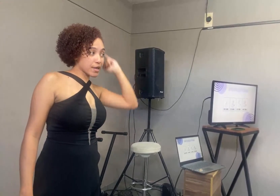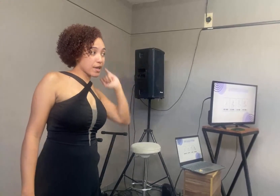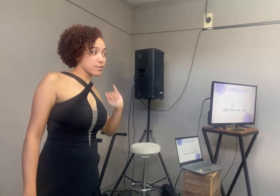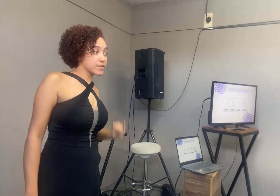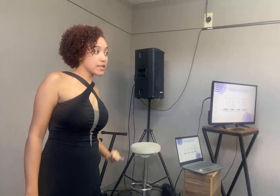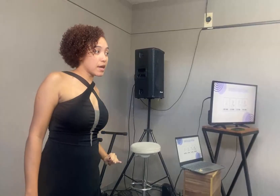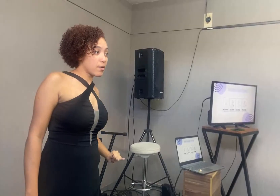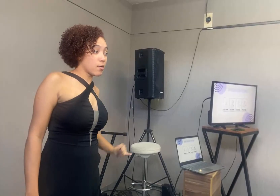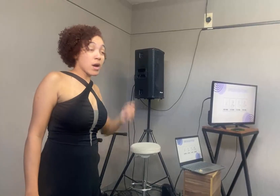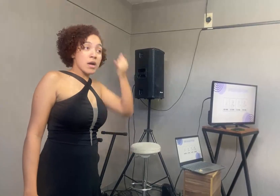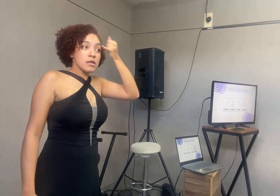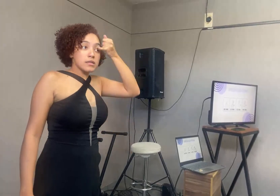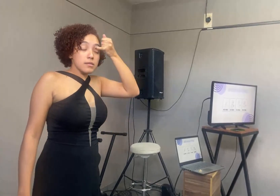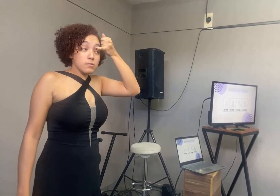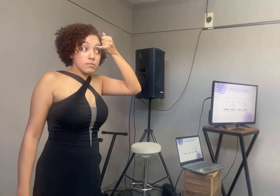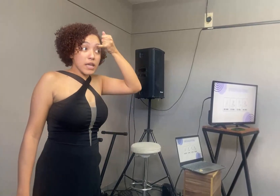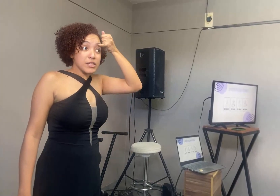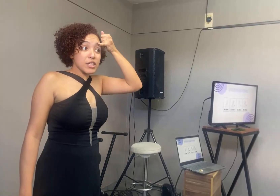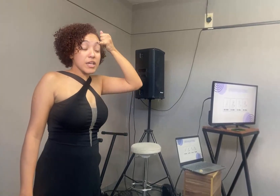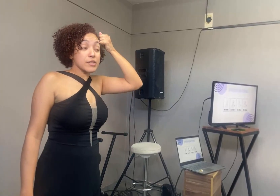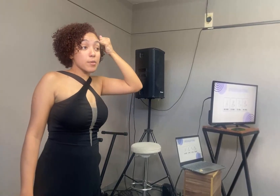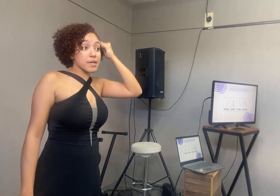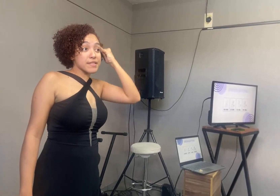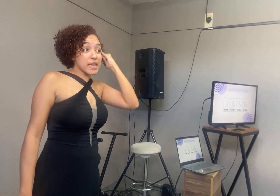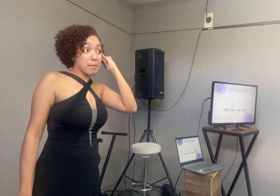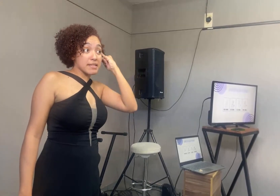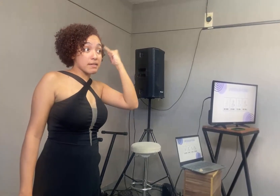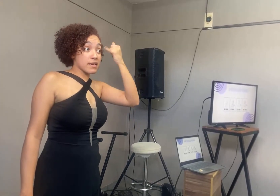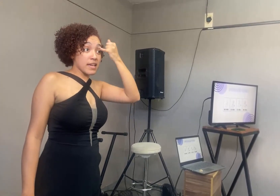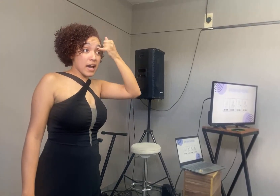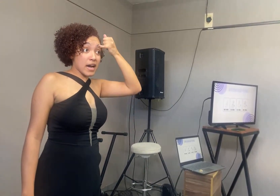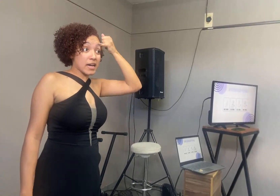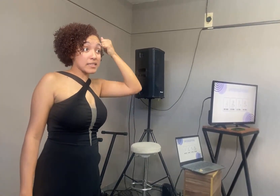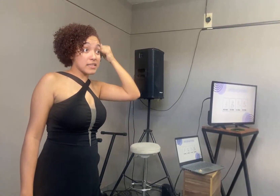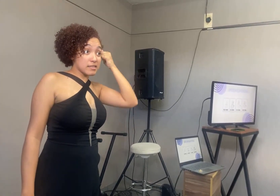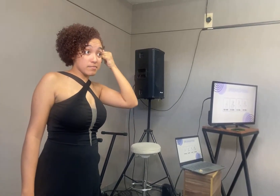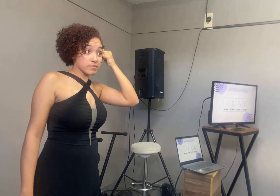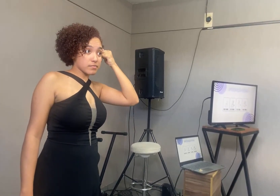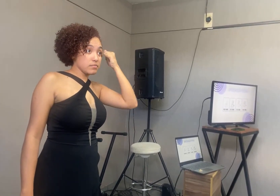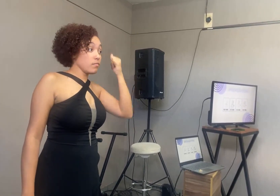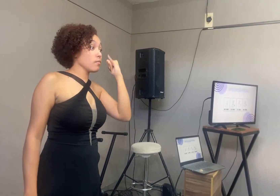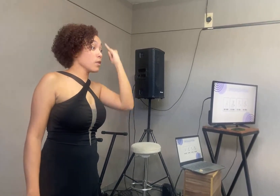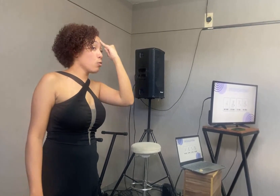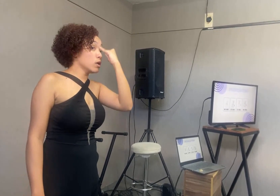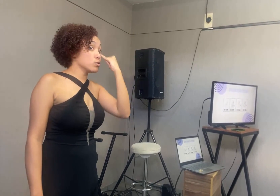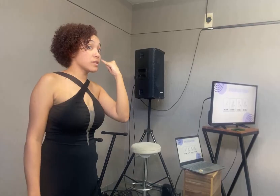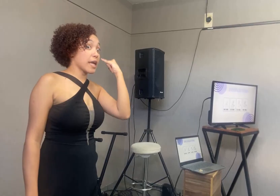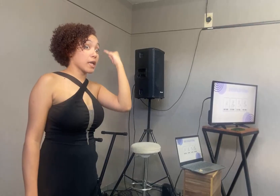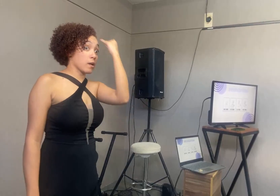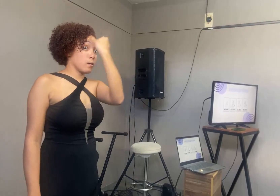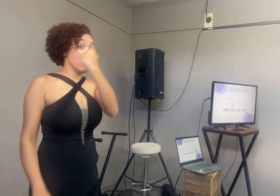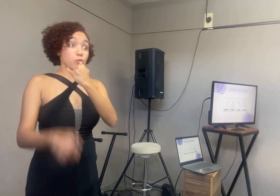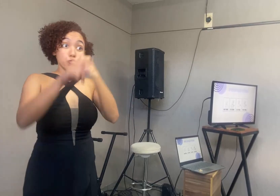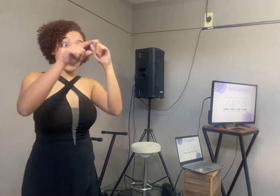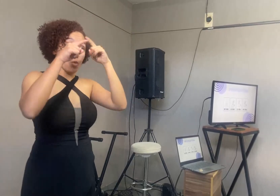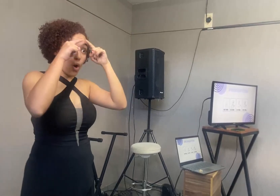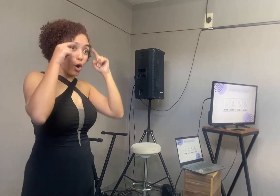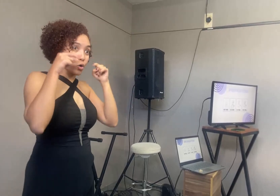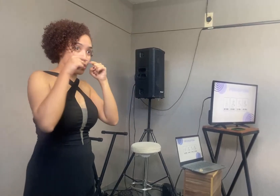é o sinal. Tem gente que tem a sobrancelha mais arqueada. Quando tem o uso do óculos,